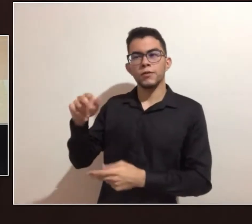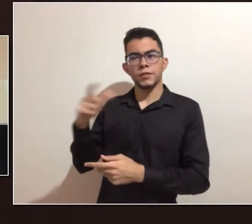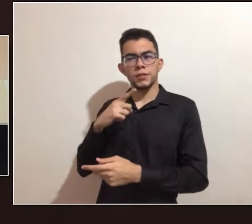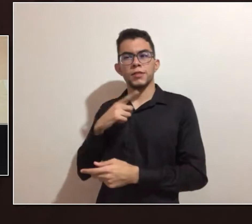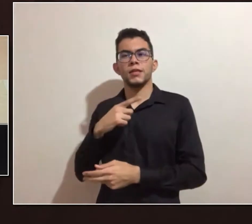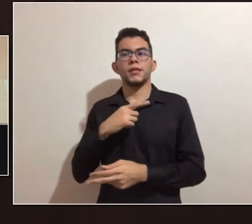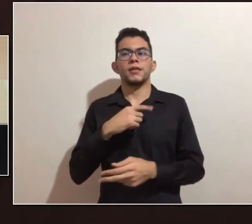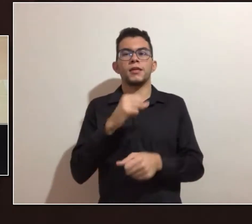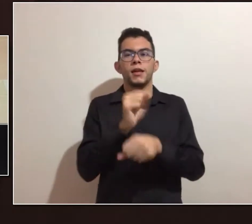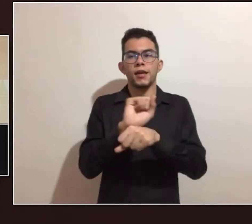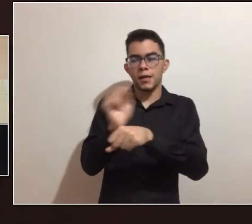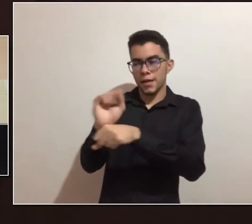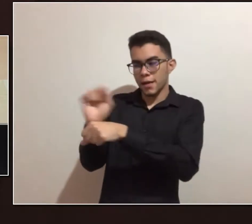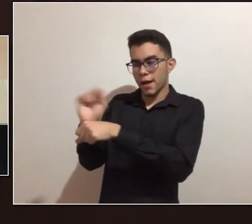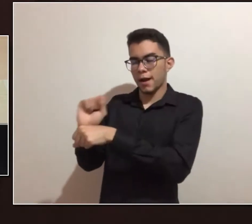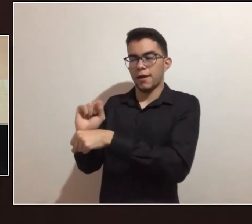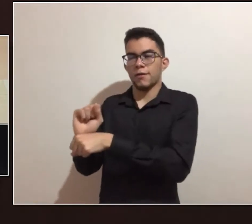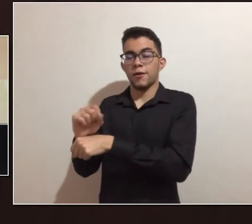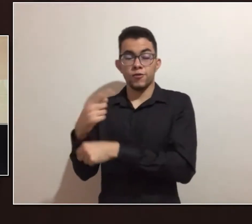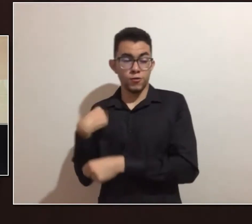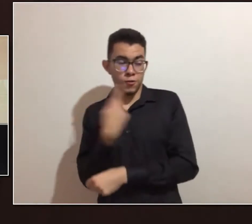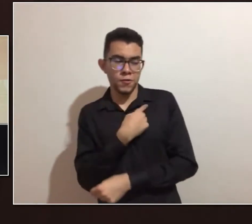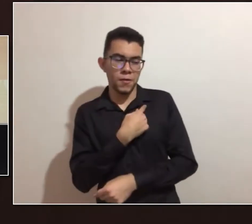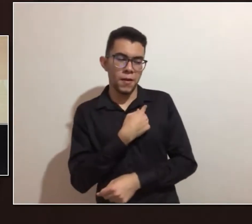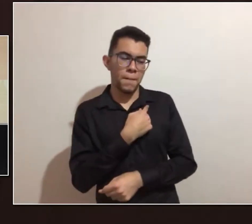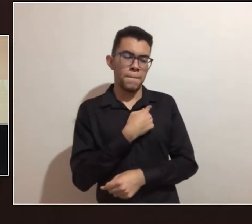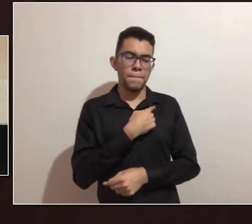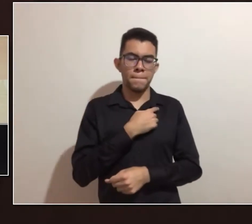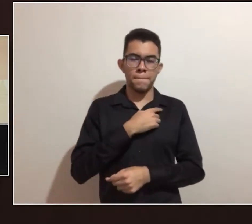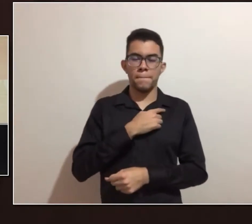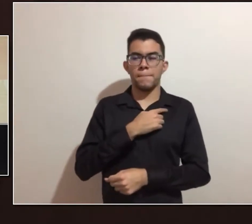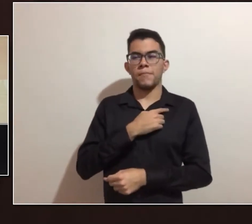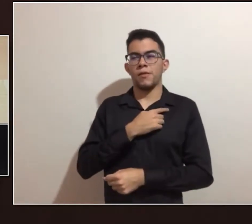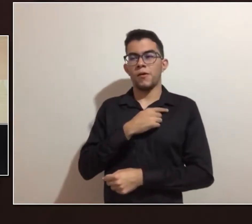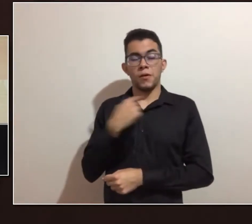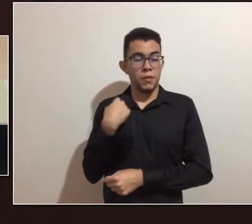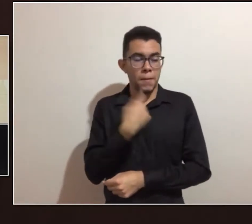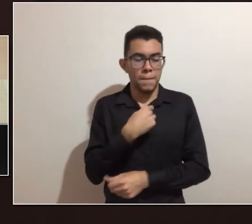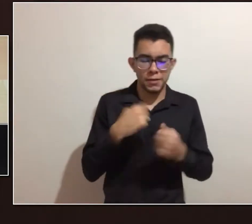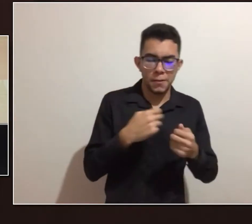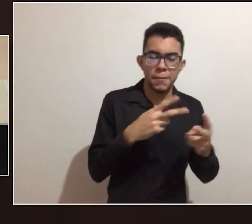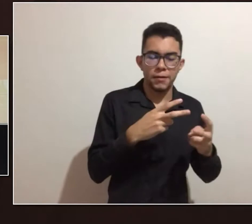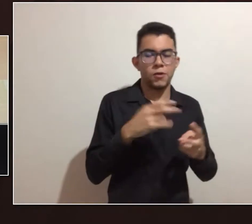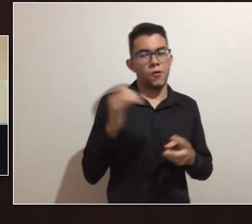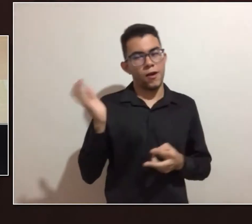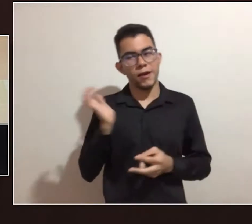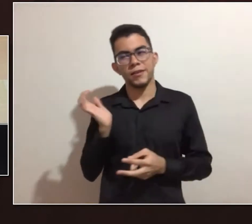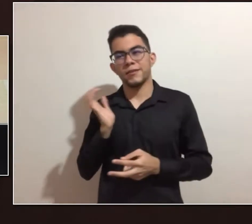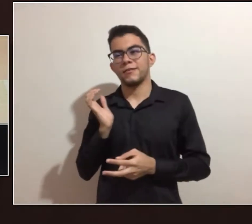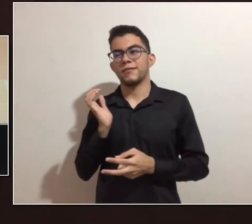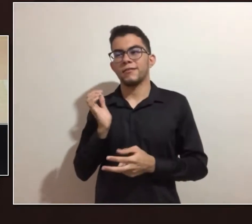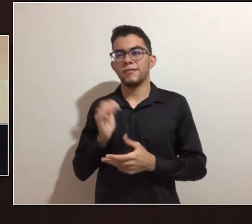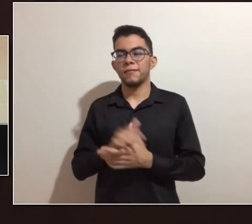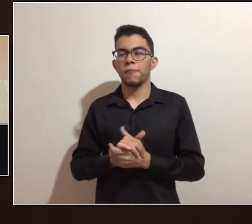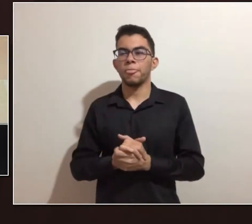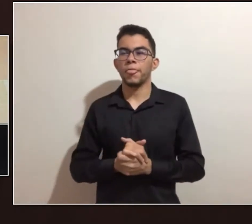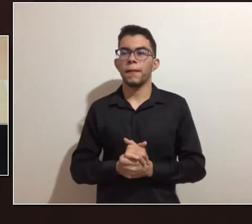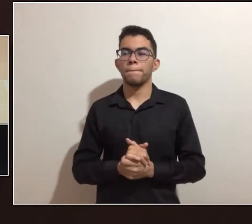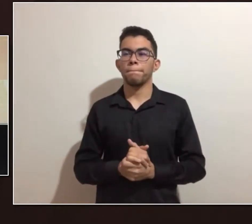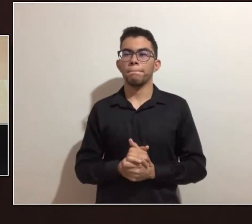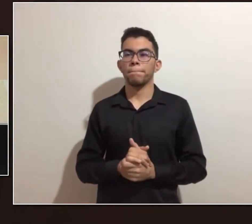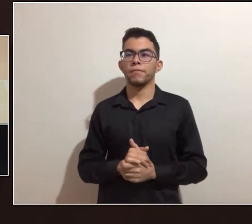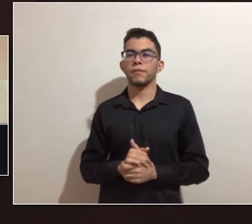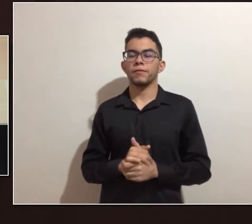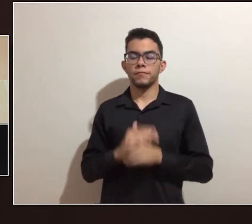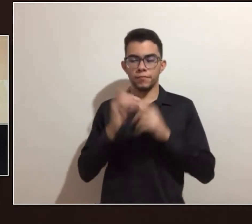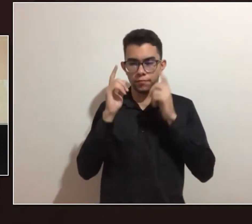ser pobres, mas somos muito ricos, né? Podemos ter abandonado a família, irmãos, em coisas, deixamos